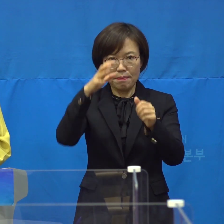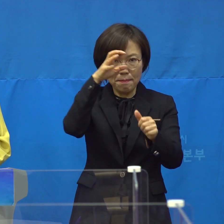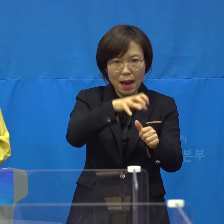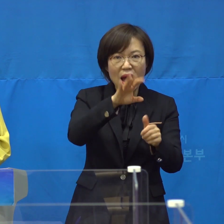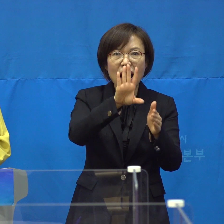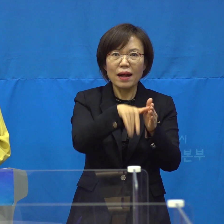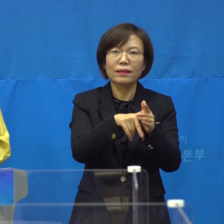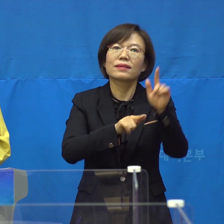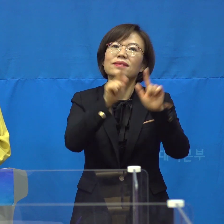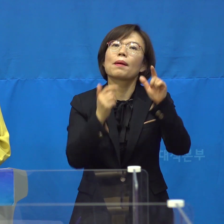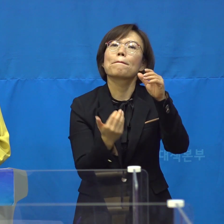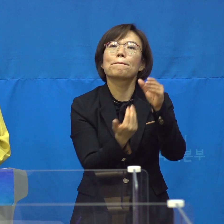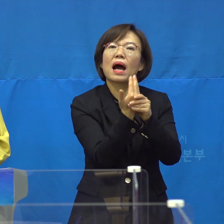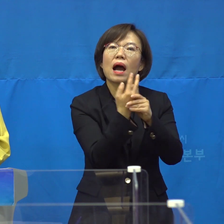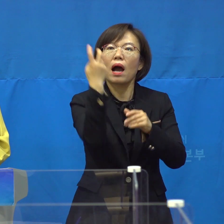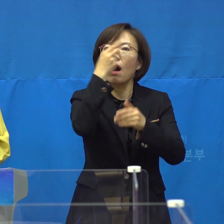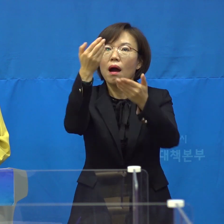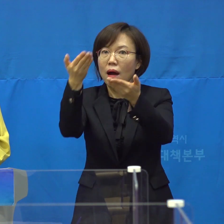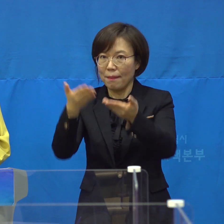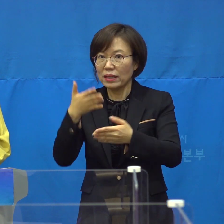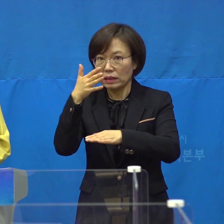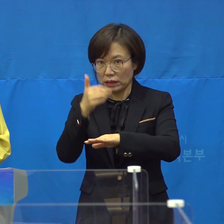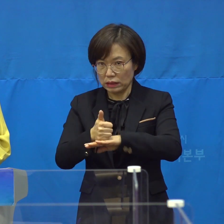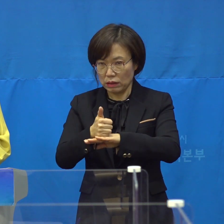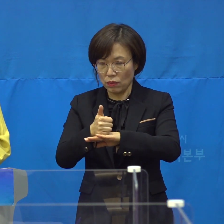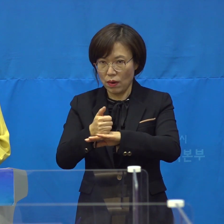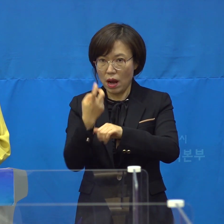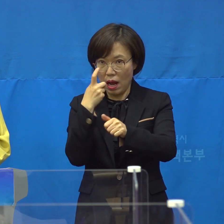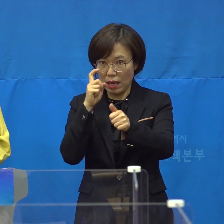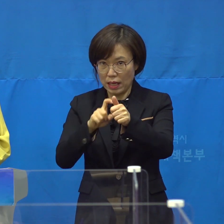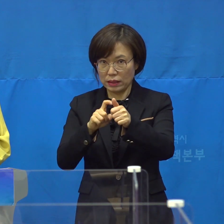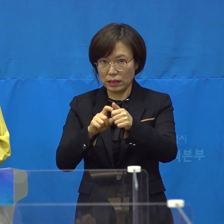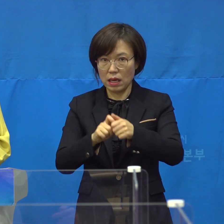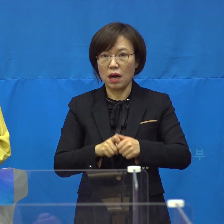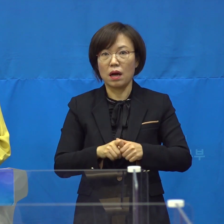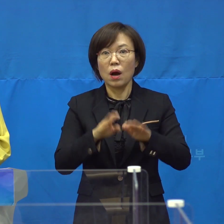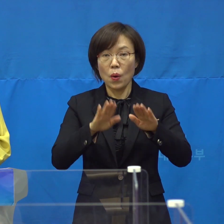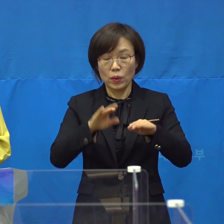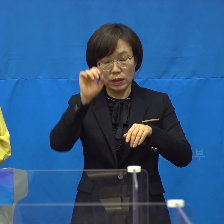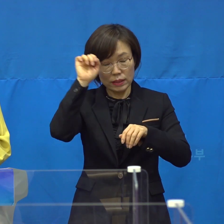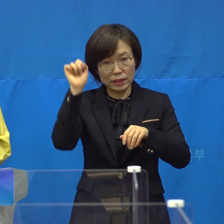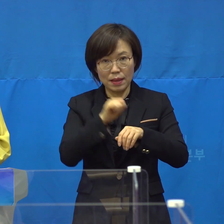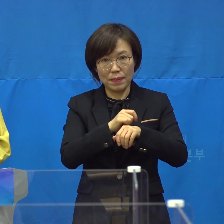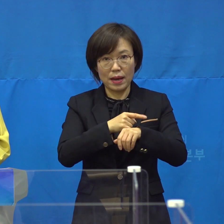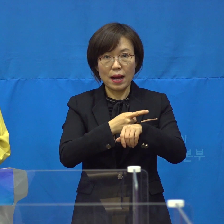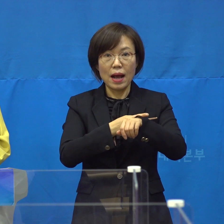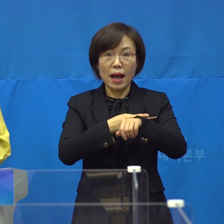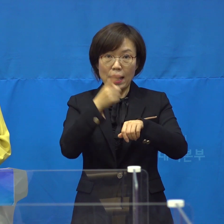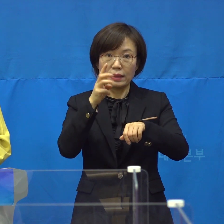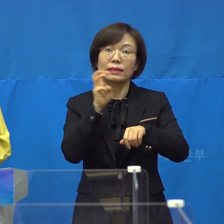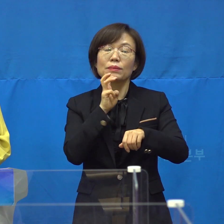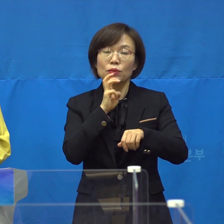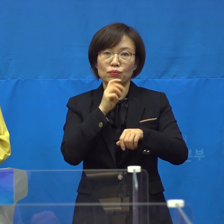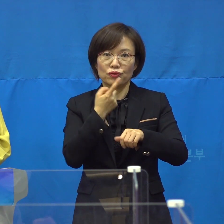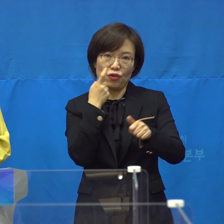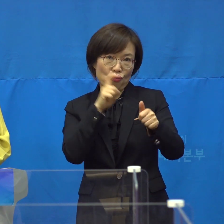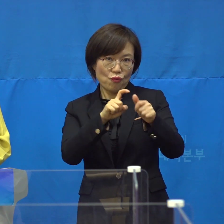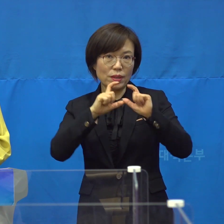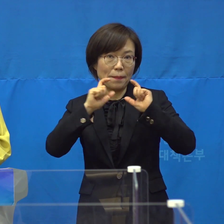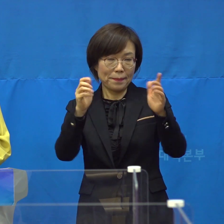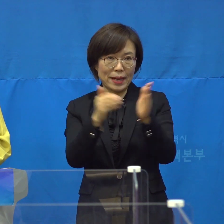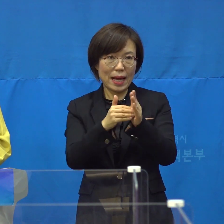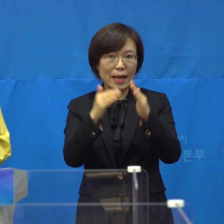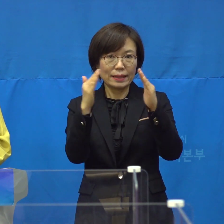증상 발현으로 검사를 받게 되었고 17일 01시 30분 양성 판정을 받았습니다.